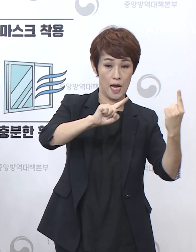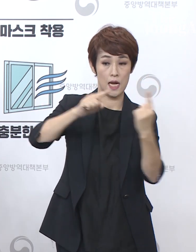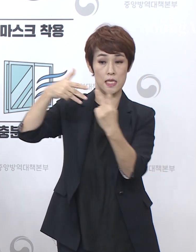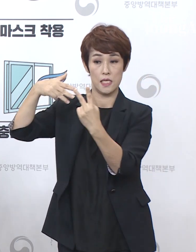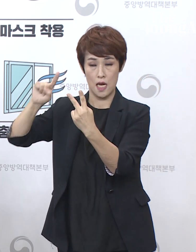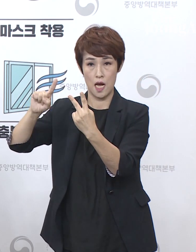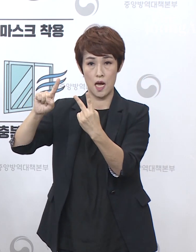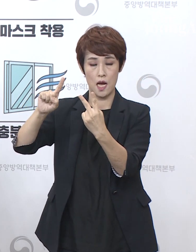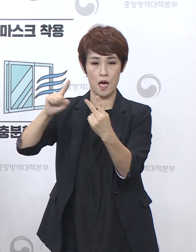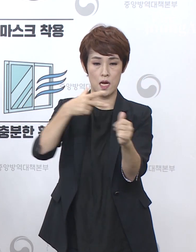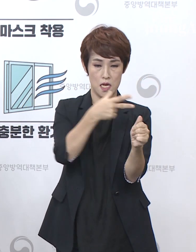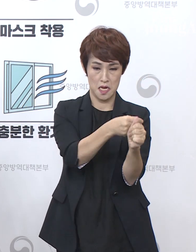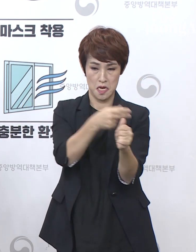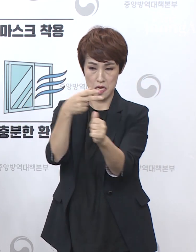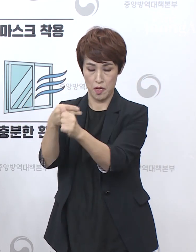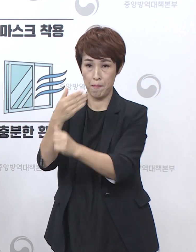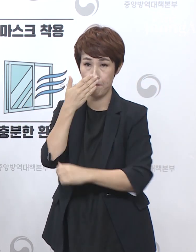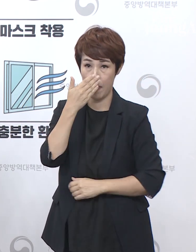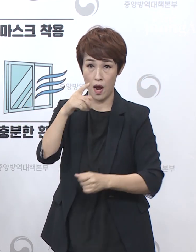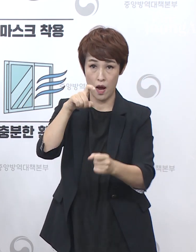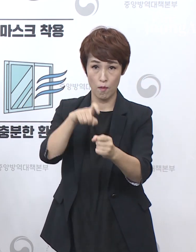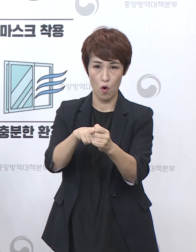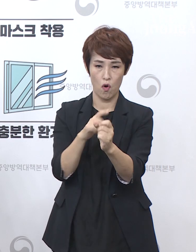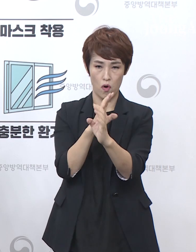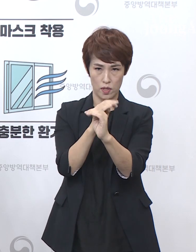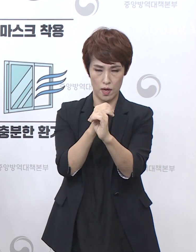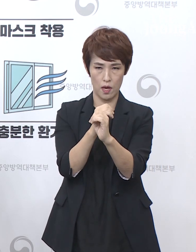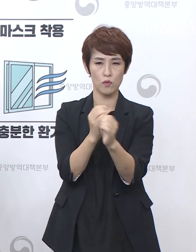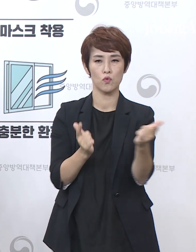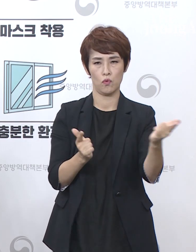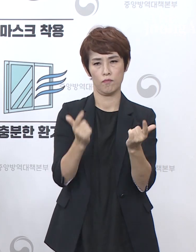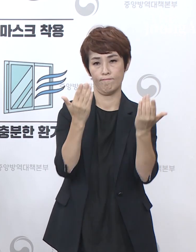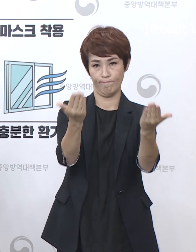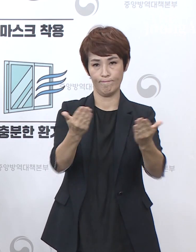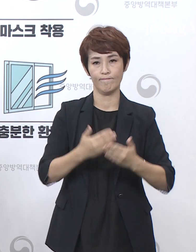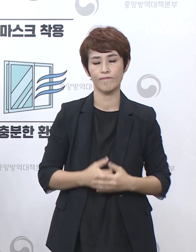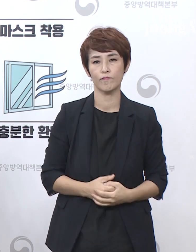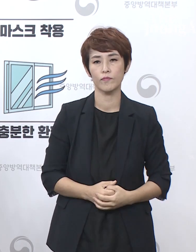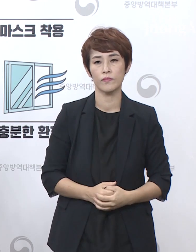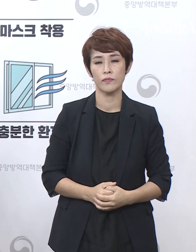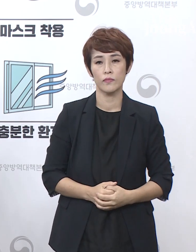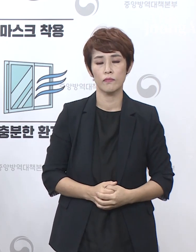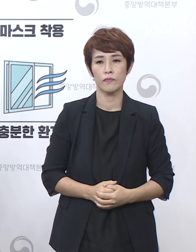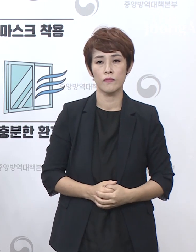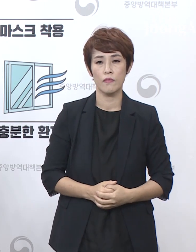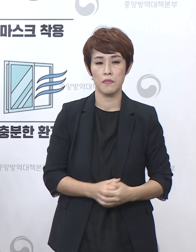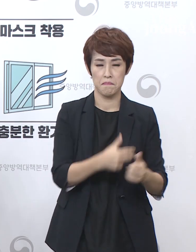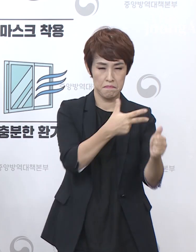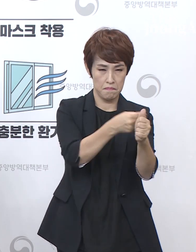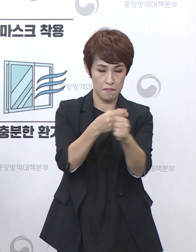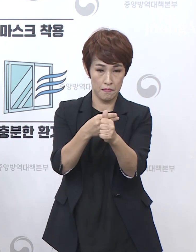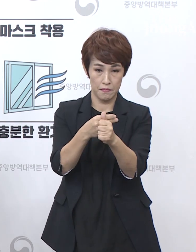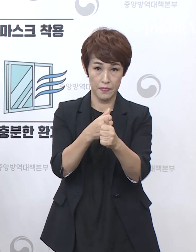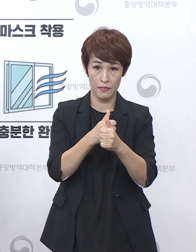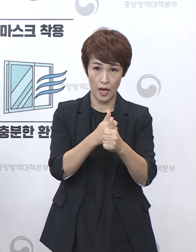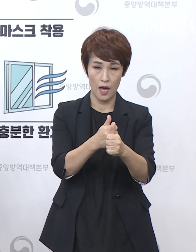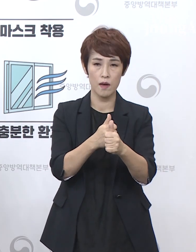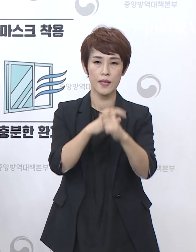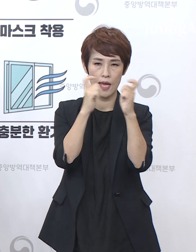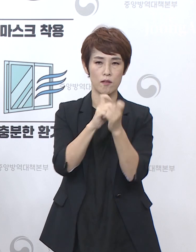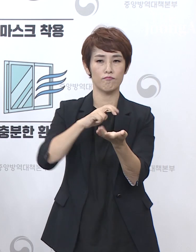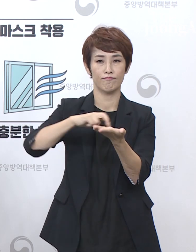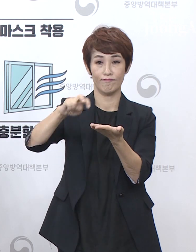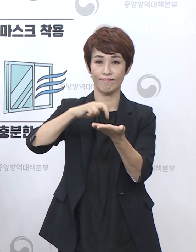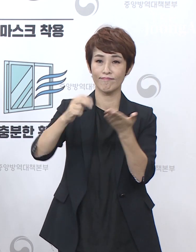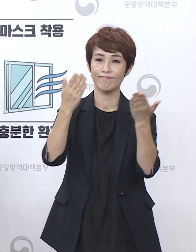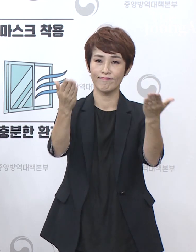접종을 받으실 수 있도록 일정을 일괄 조정할 예정이며 조정된 접종 일정은 개별적으로